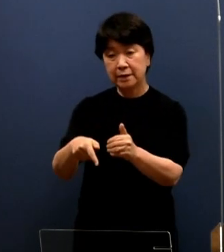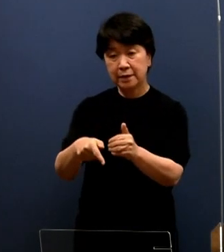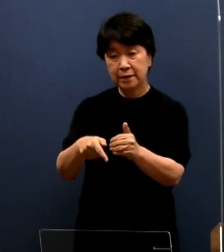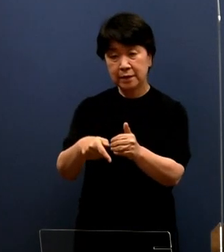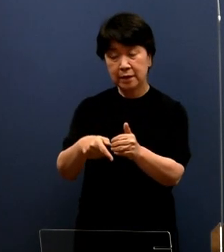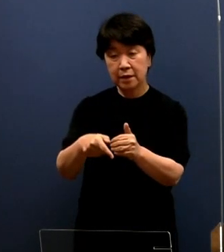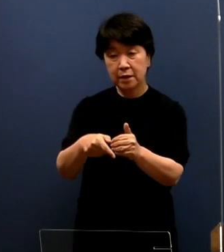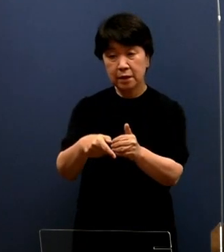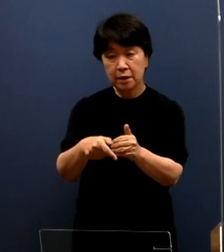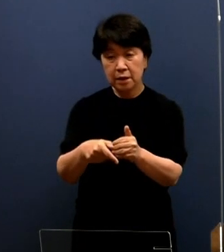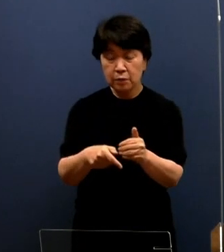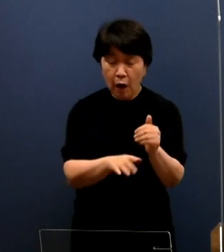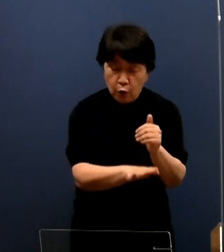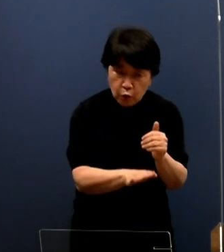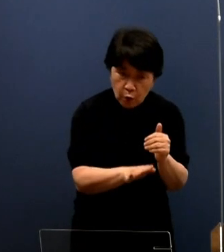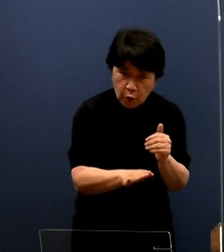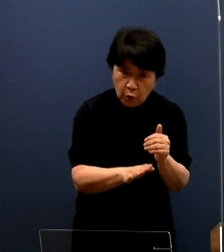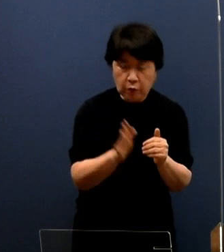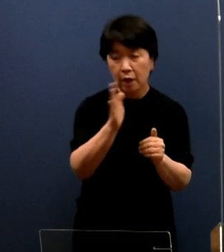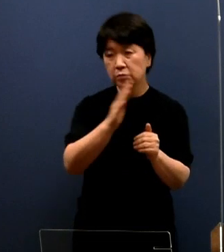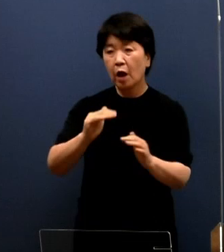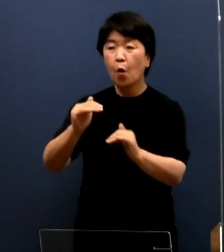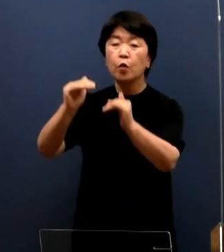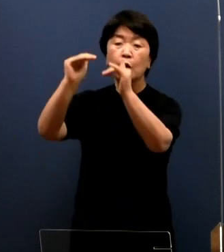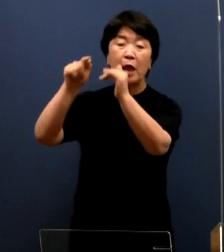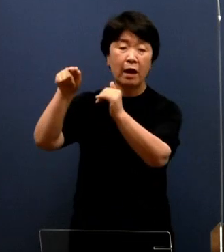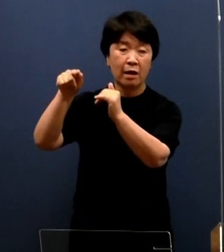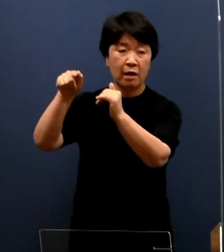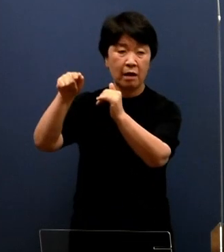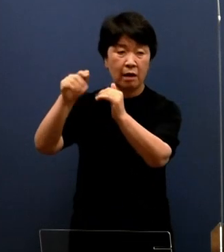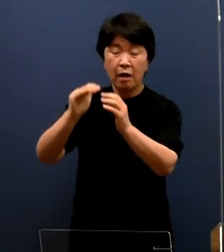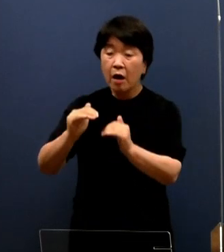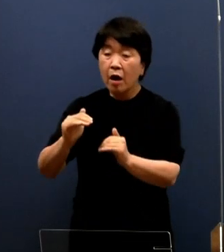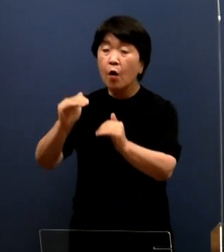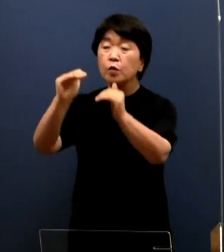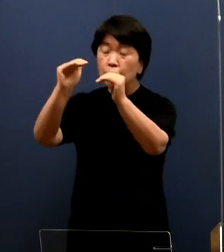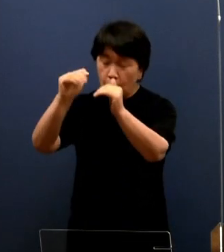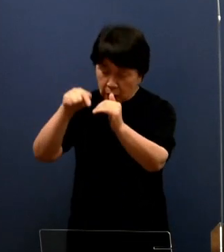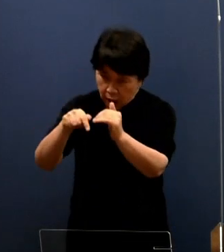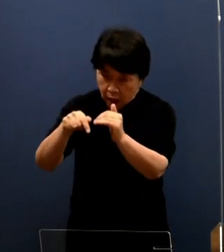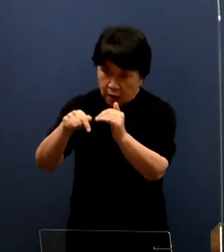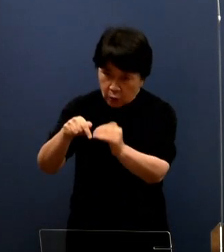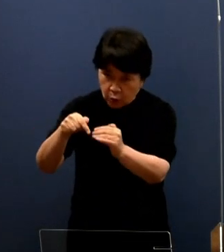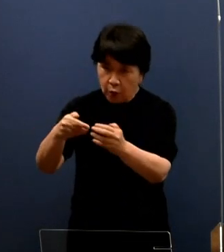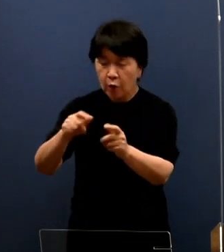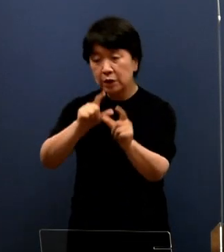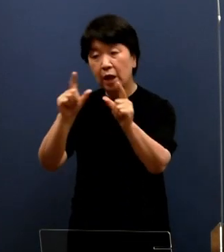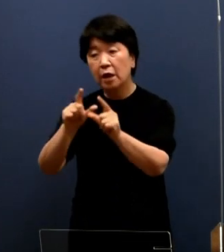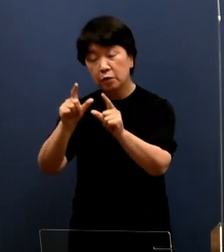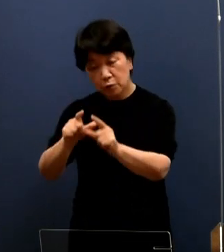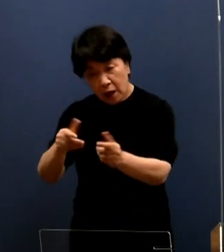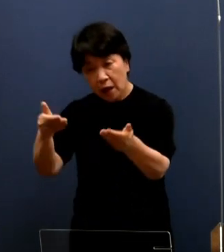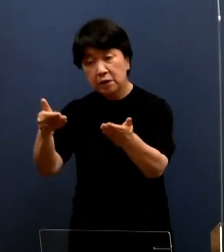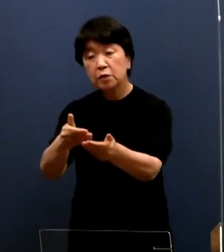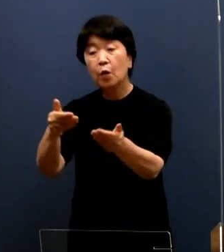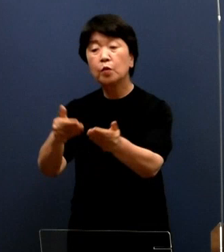大人ですよ。大人は一体どういう時間の過ごし方をしているかというと、仕事か、アフターファイブでし